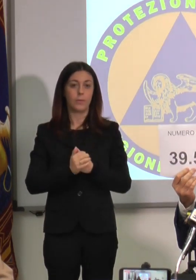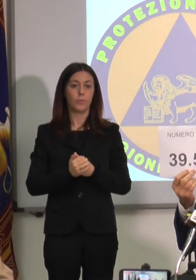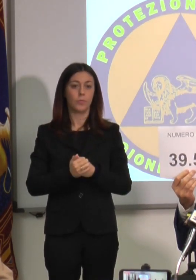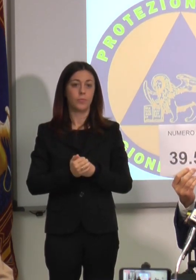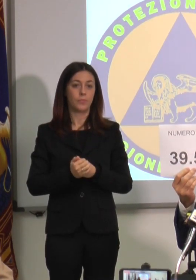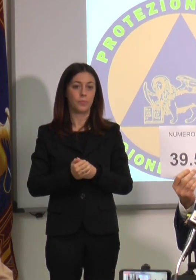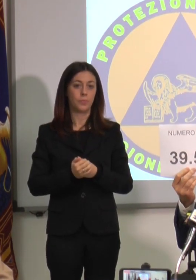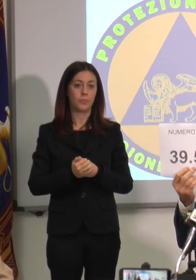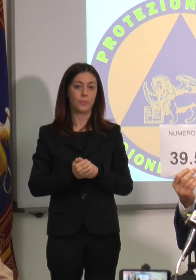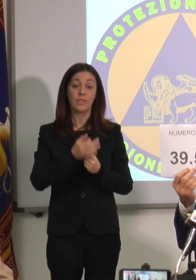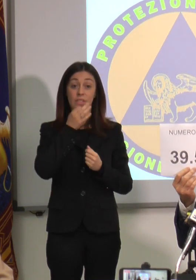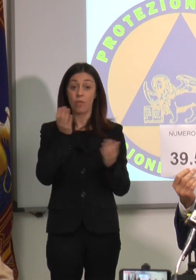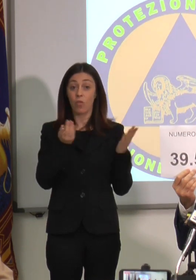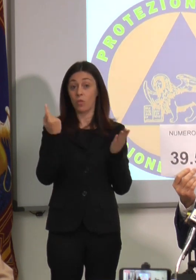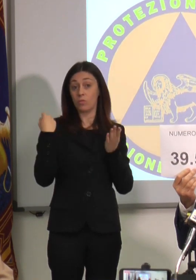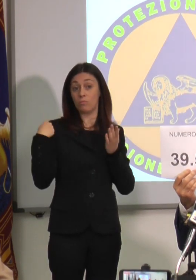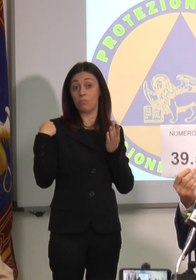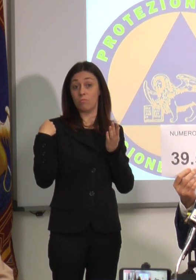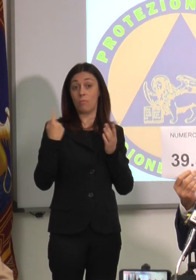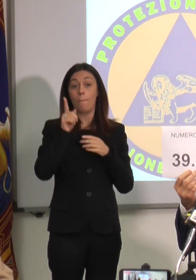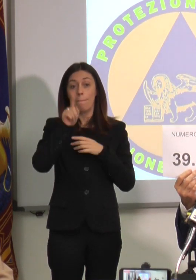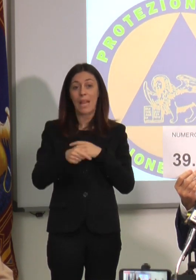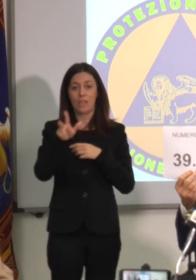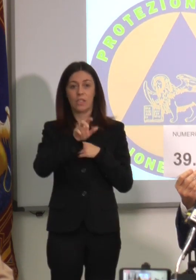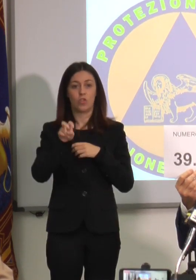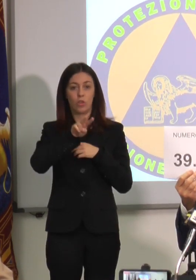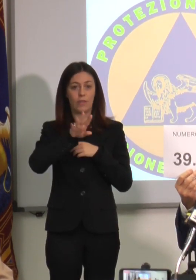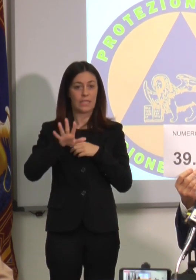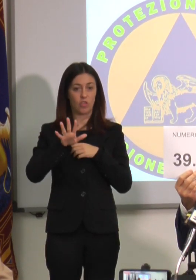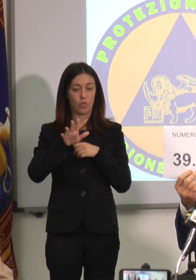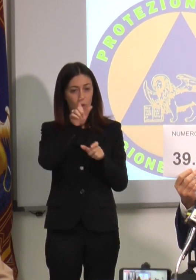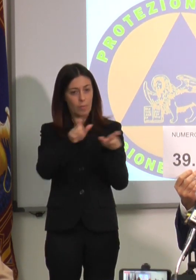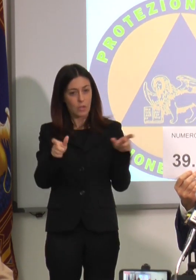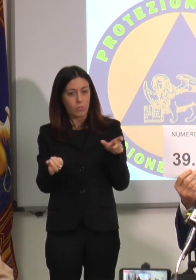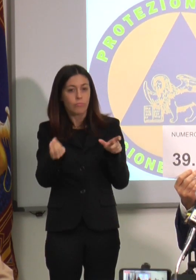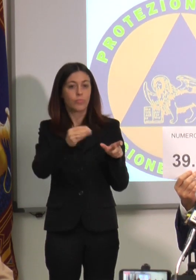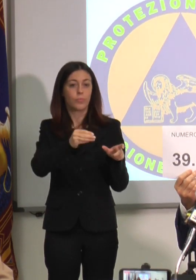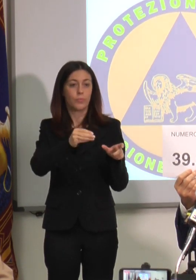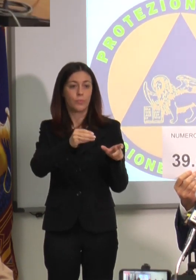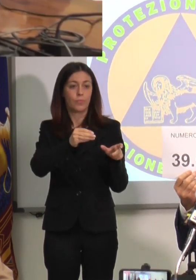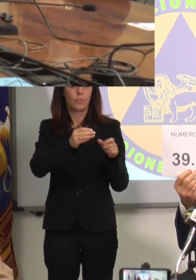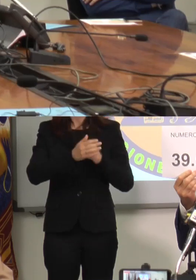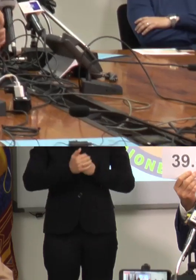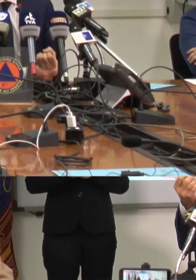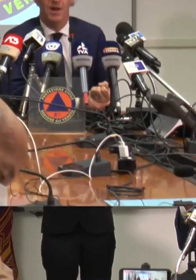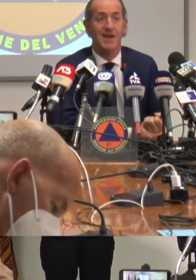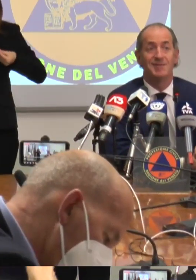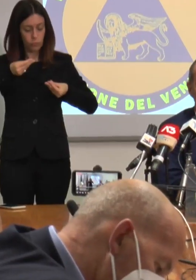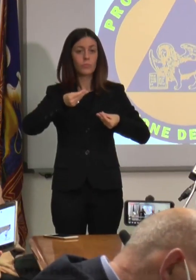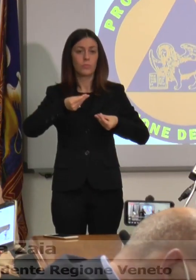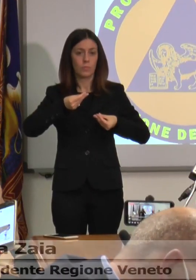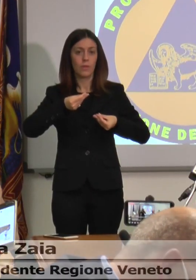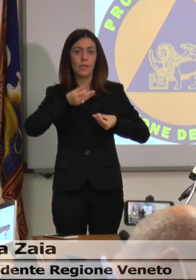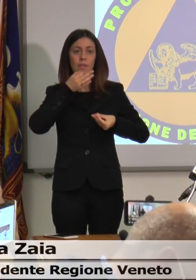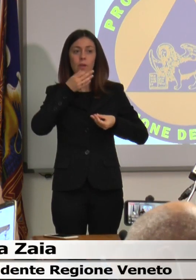in cui si sostituisce la telefonata del servizio di prevenzione con il messaggino del soggetto in quarantena. Qual è il